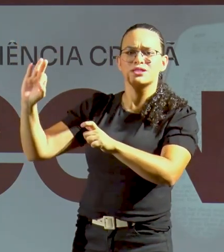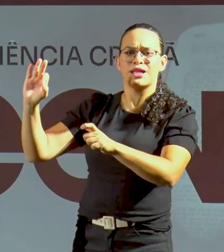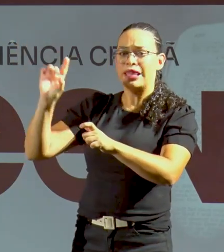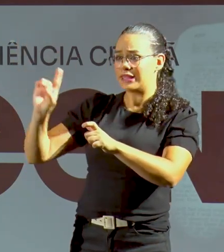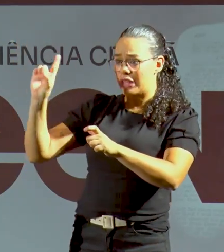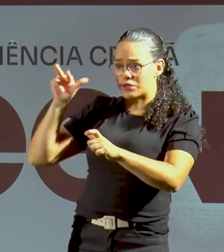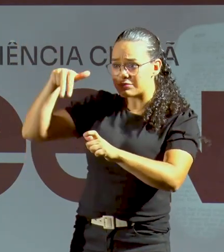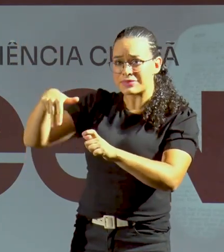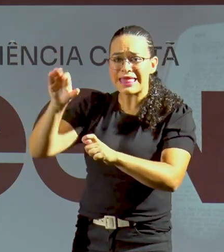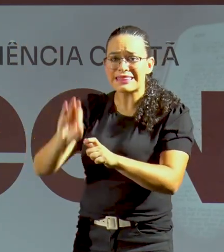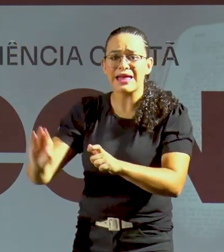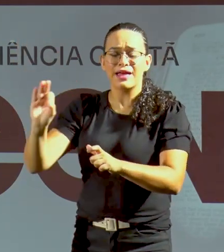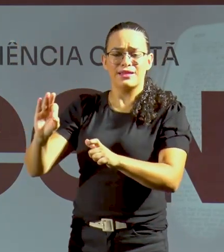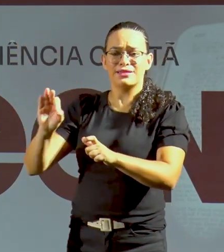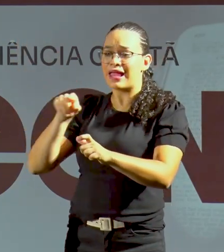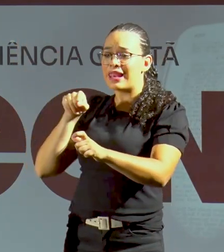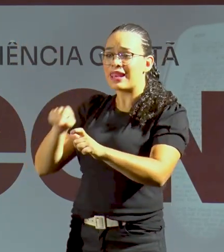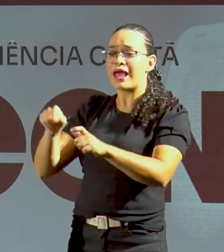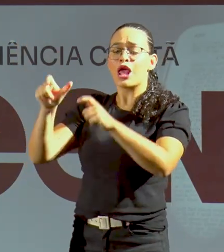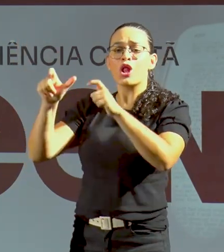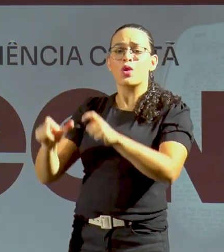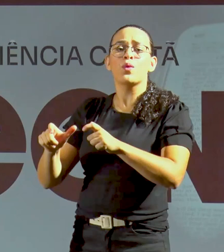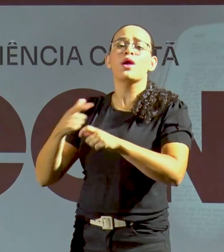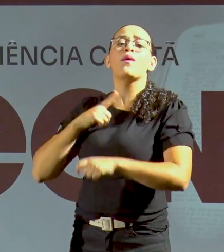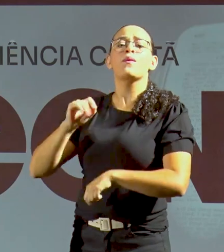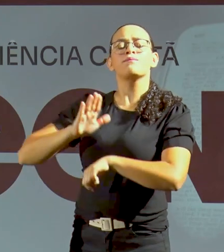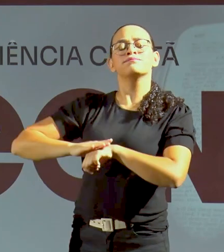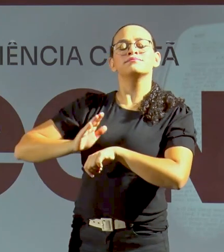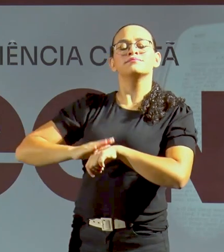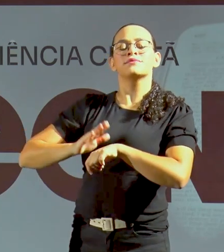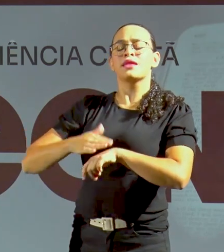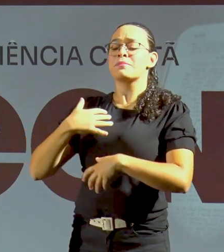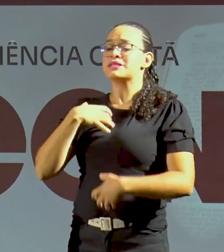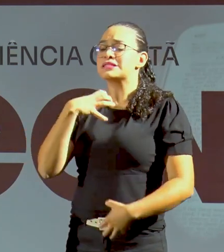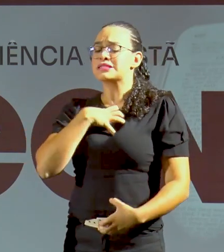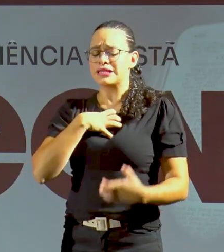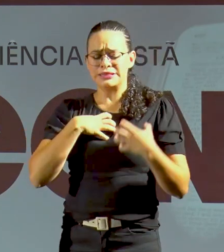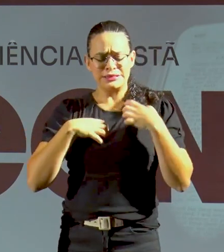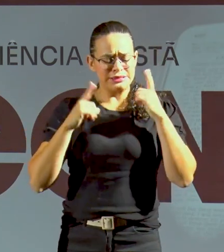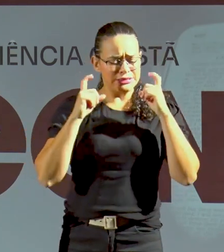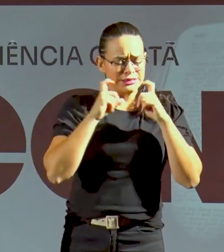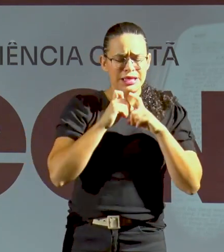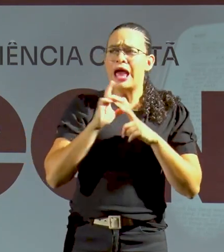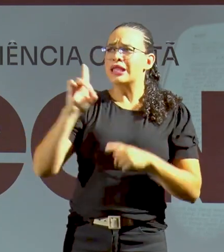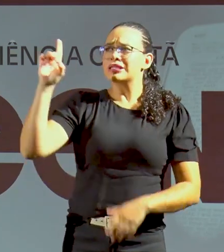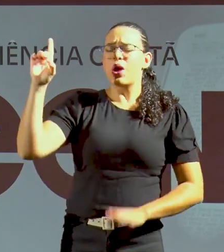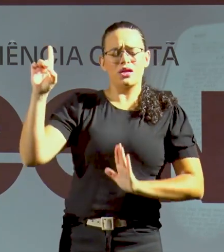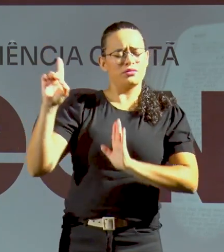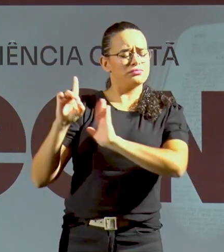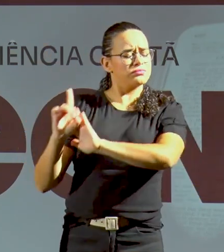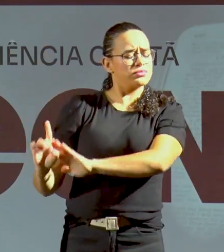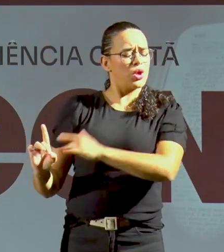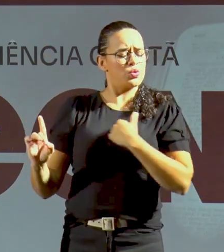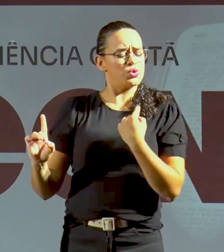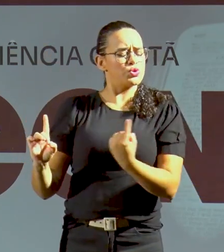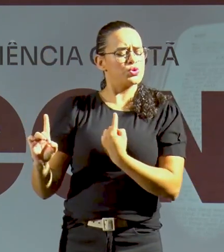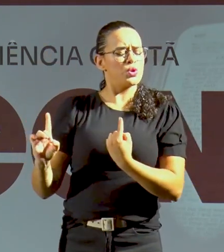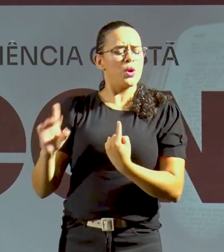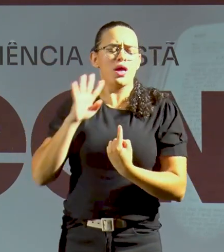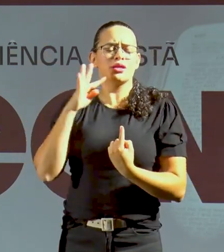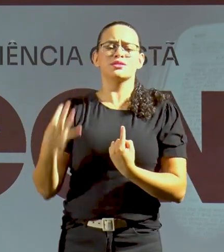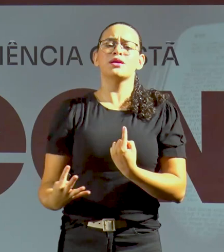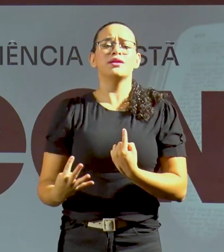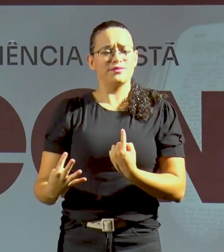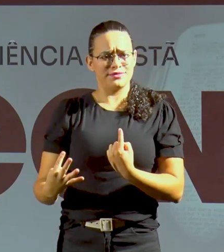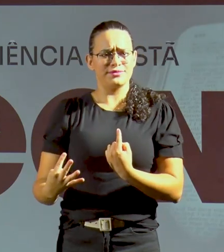eu resolvo as minhas carências do meu jeito não do jeito do Senhor Moabe é o lugar onde eu